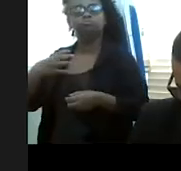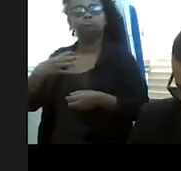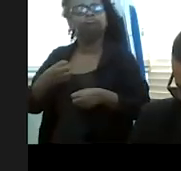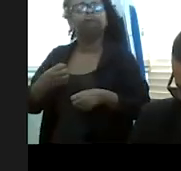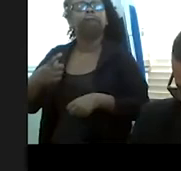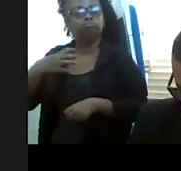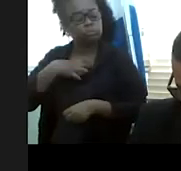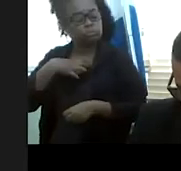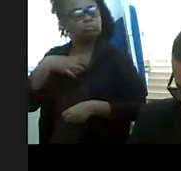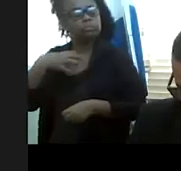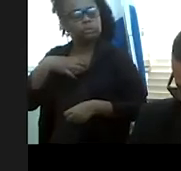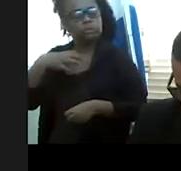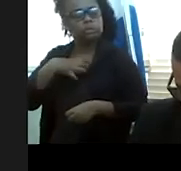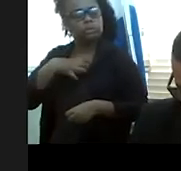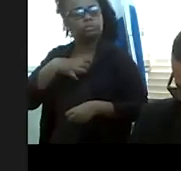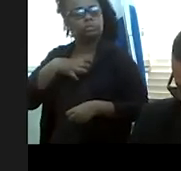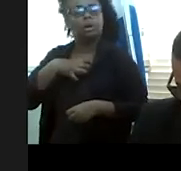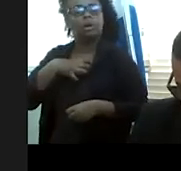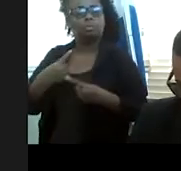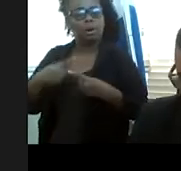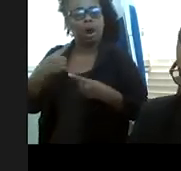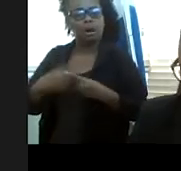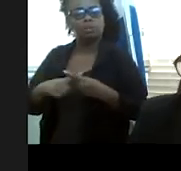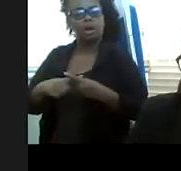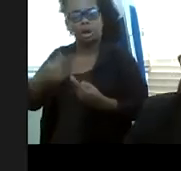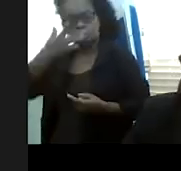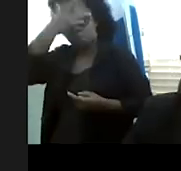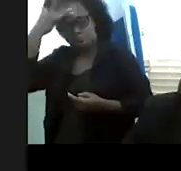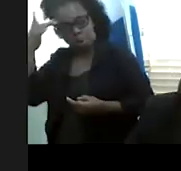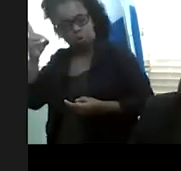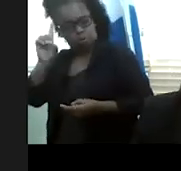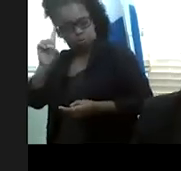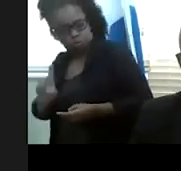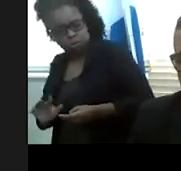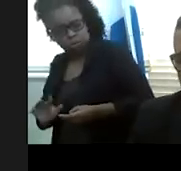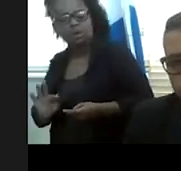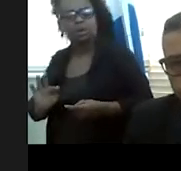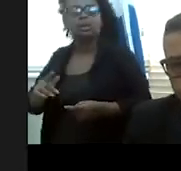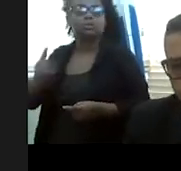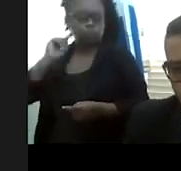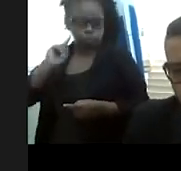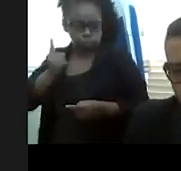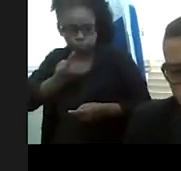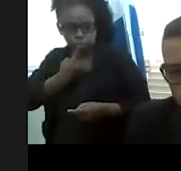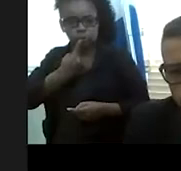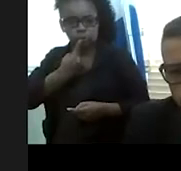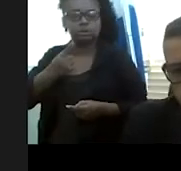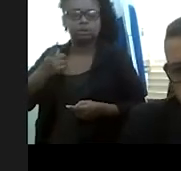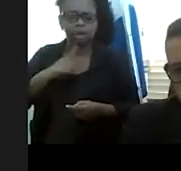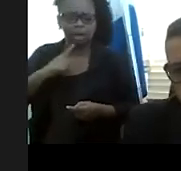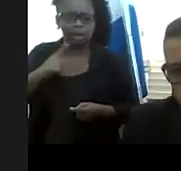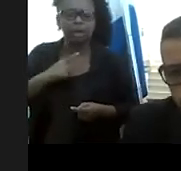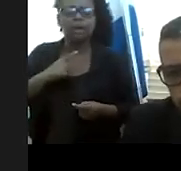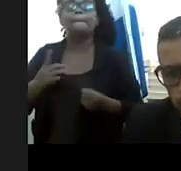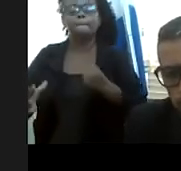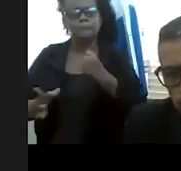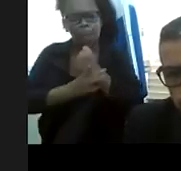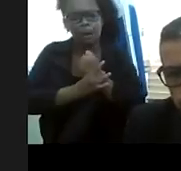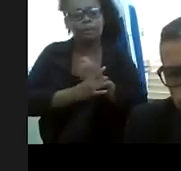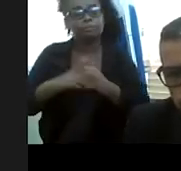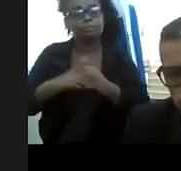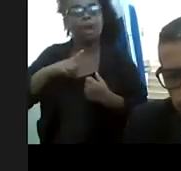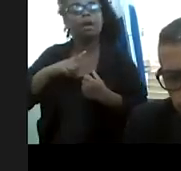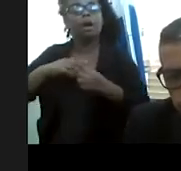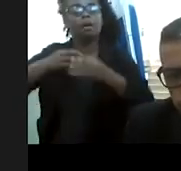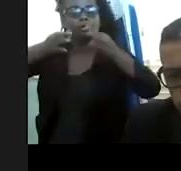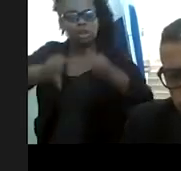causa, né, das pessoas com deficiência, pessoas surdas, neste caso, fazendo assim garantir a lei,